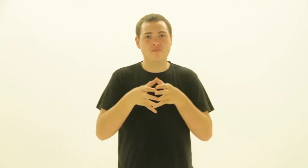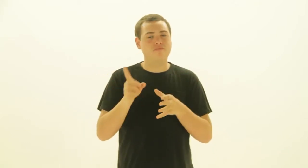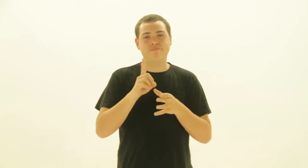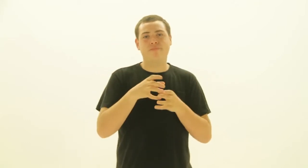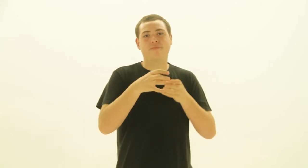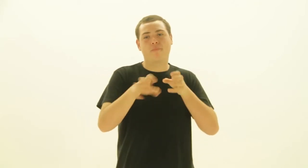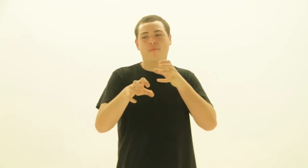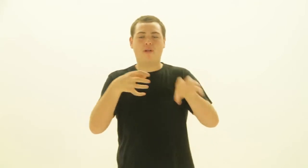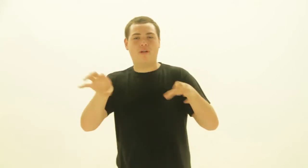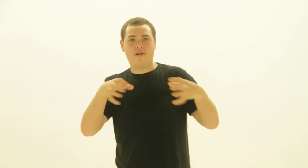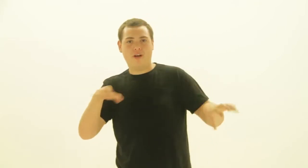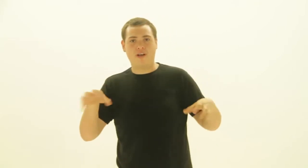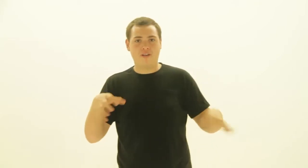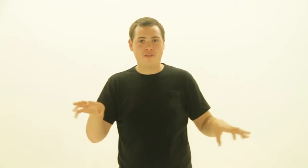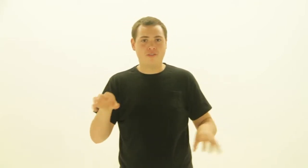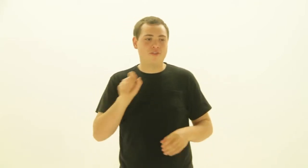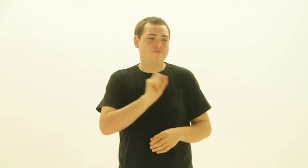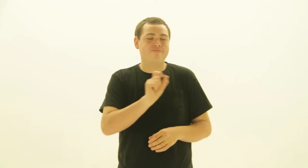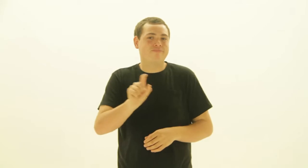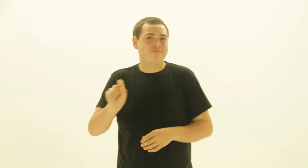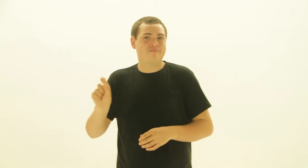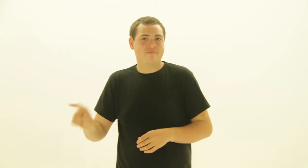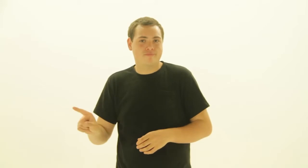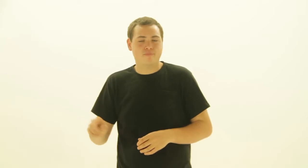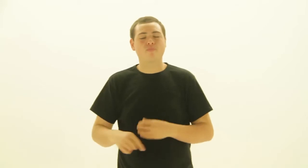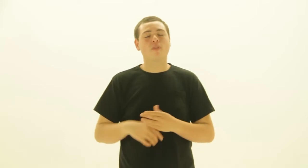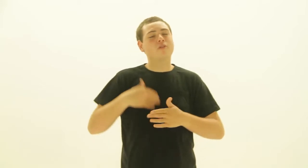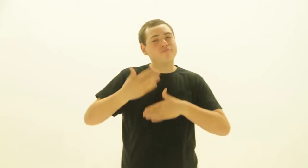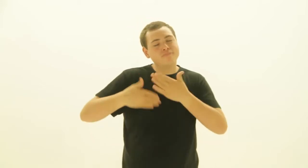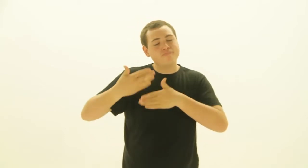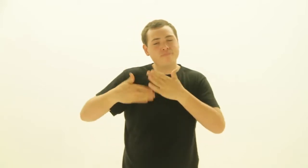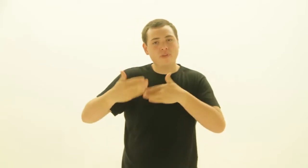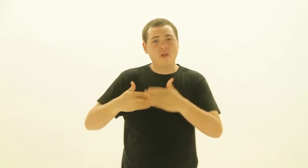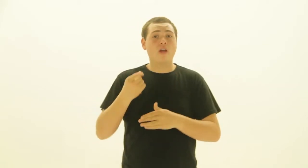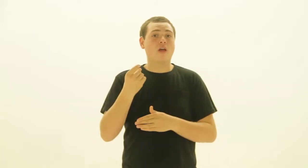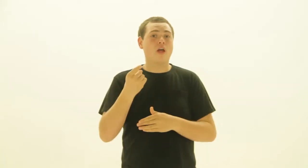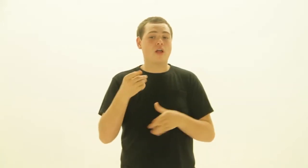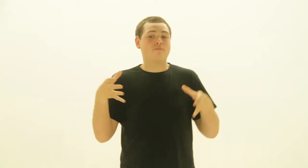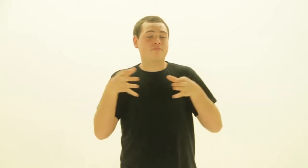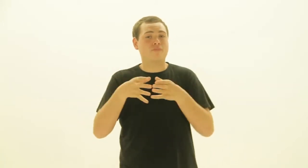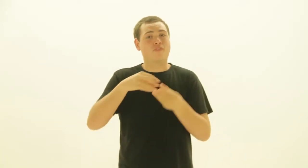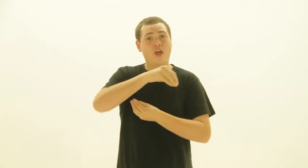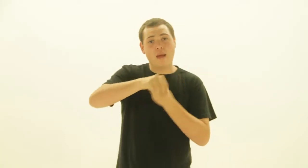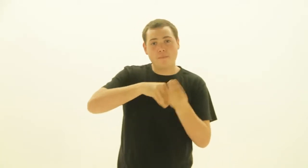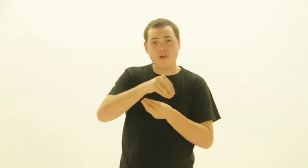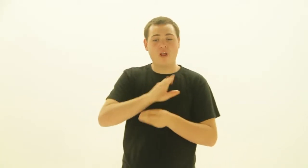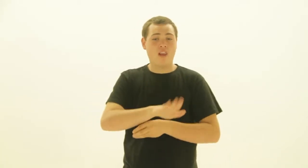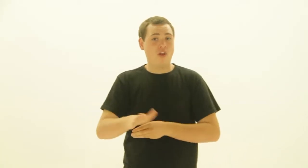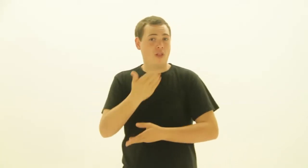y distinta. ¿Qué pasó? Las familias de las personas con discapacidad pensaban y soñaban en por qué no podía existir una escuela donde todos